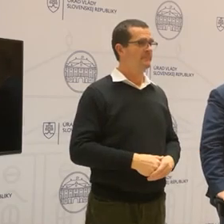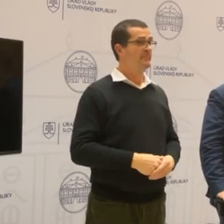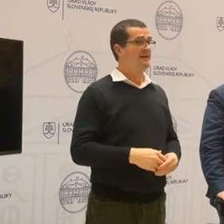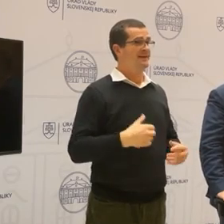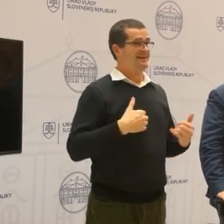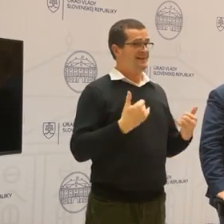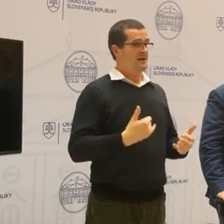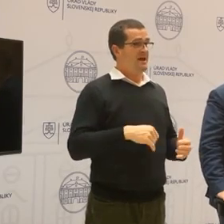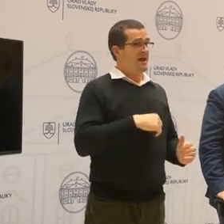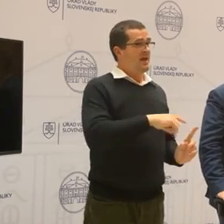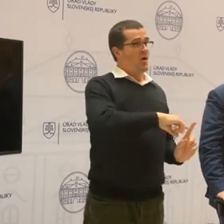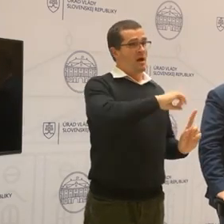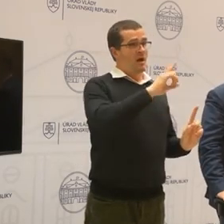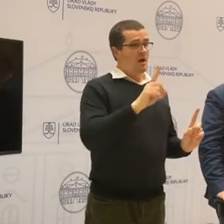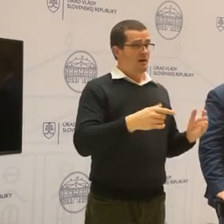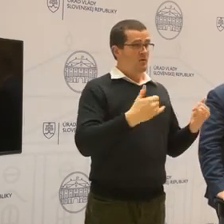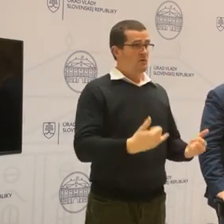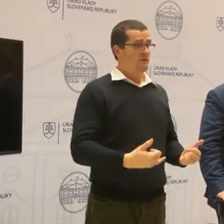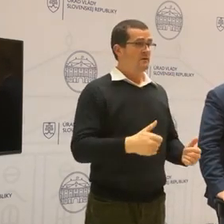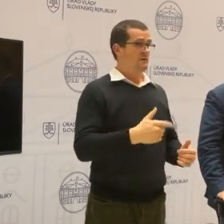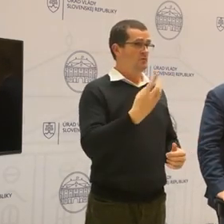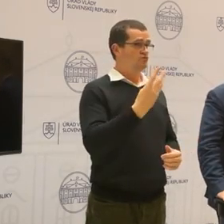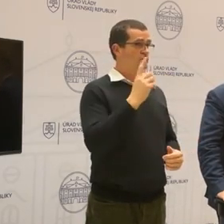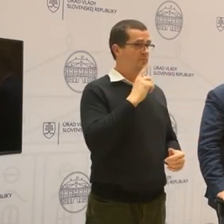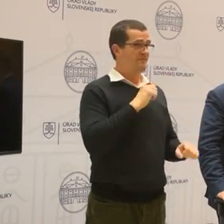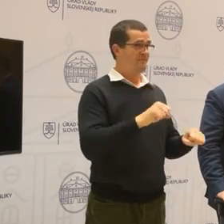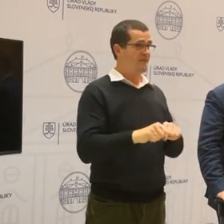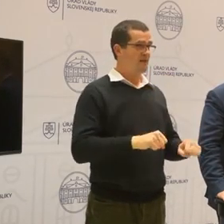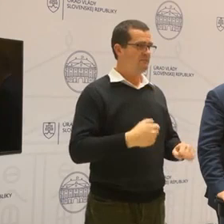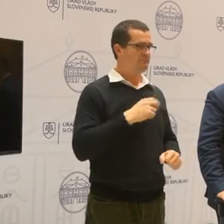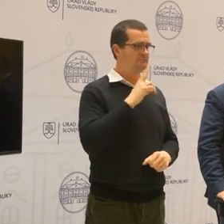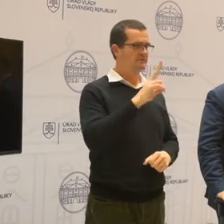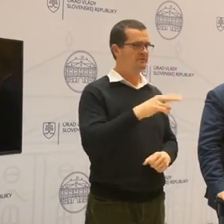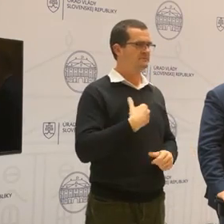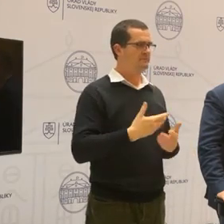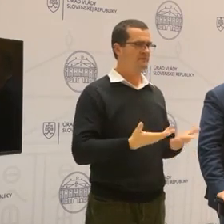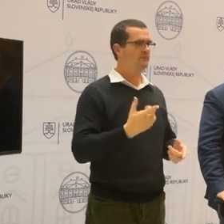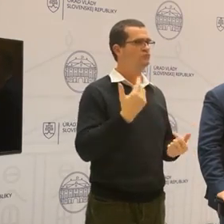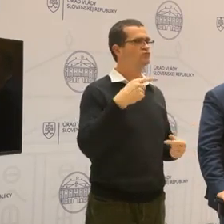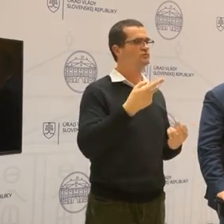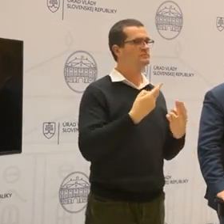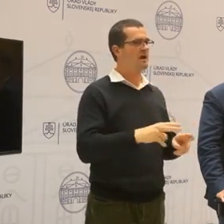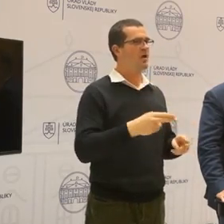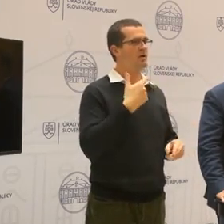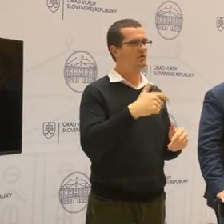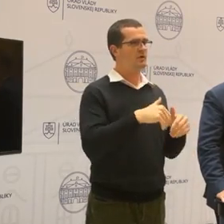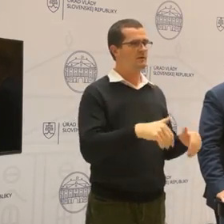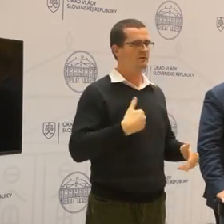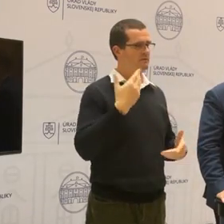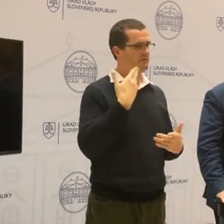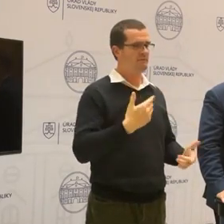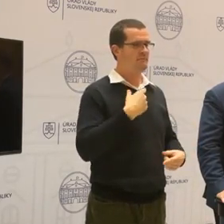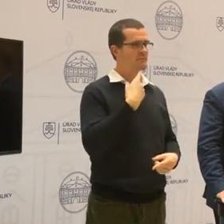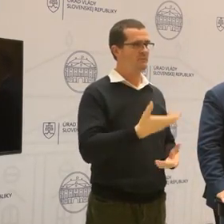Keďže som bol od rána až doteraz, je 16 hodín na vláde, tak priznám sa, že neviem, čo sa dialo pred Národnou radou, čiže neviem vám